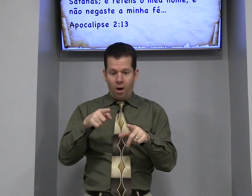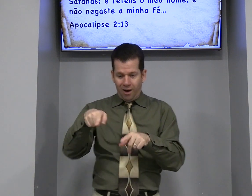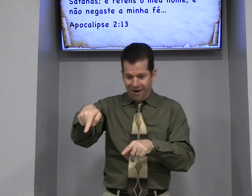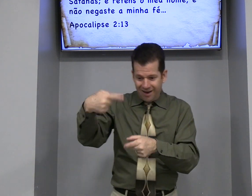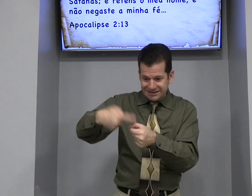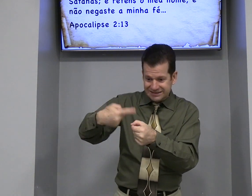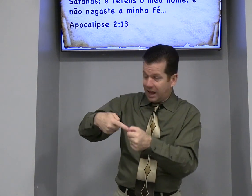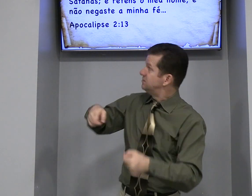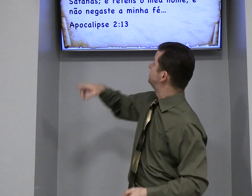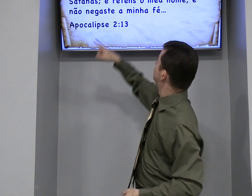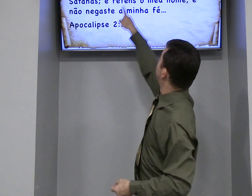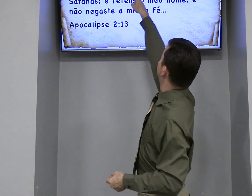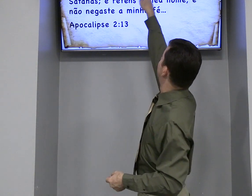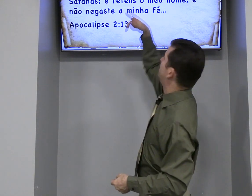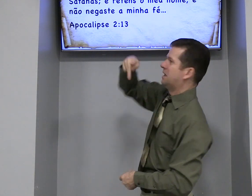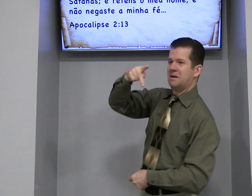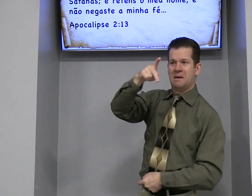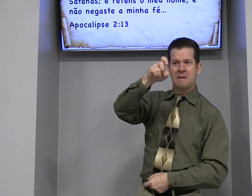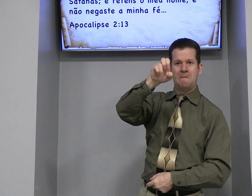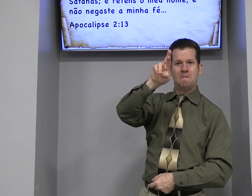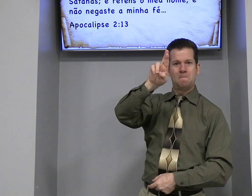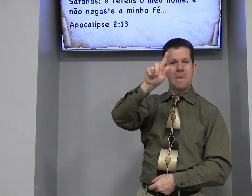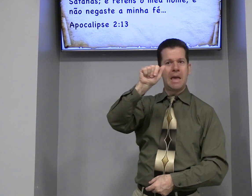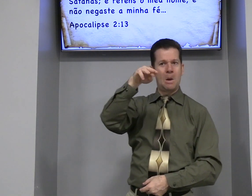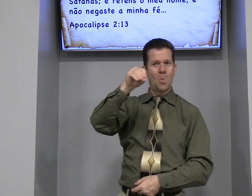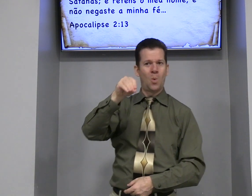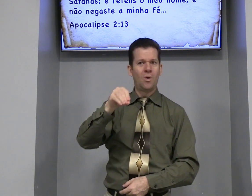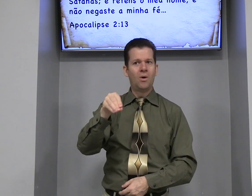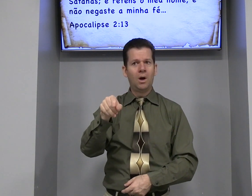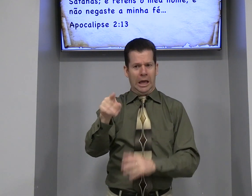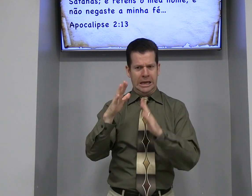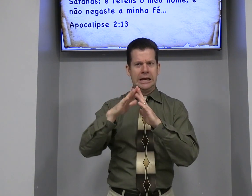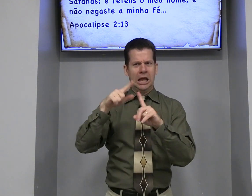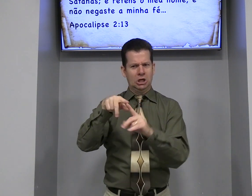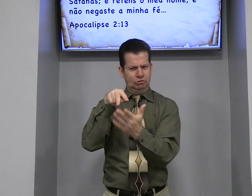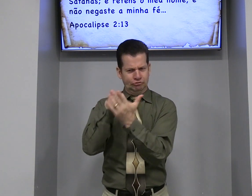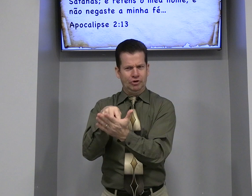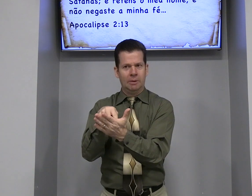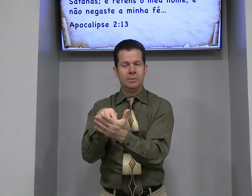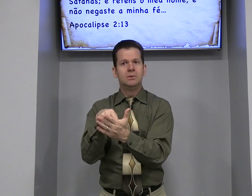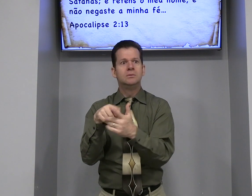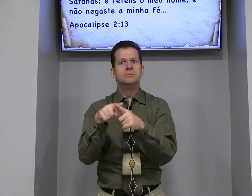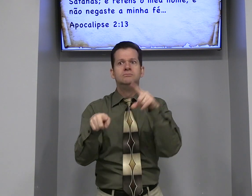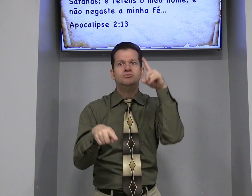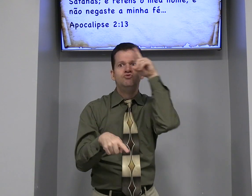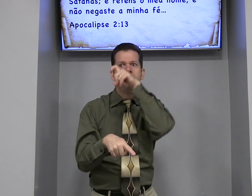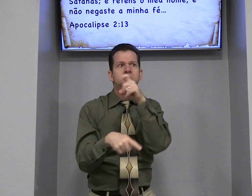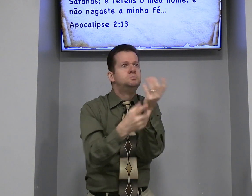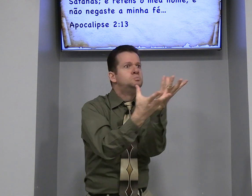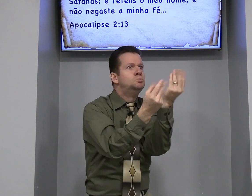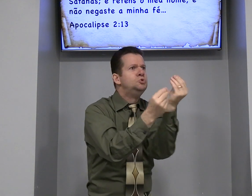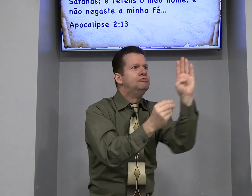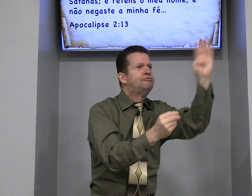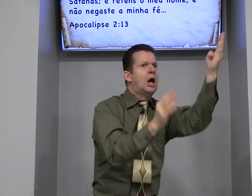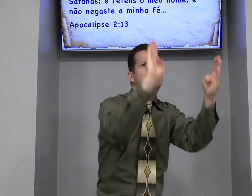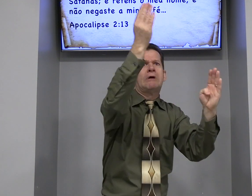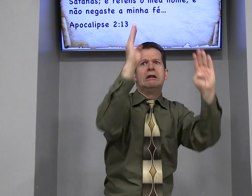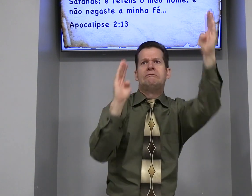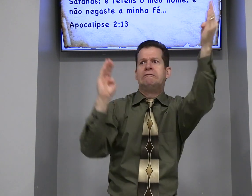difícil fundar uma igreja batista. Essa é igual a igreja em Pérgamo. Era difícil, tinha